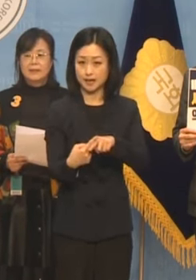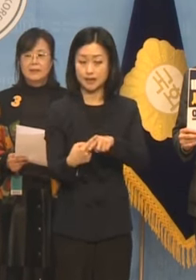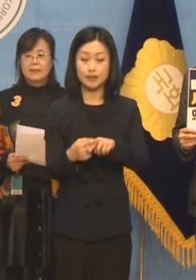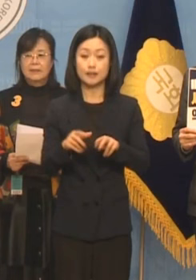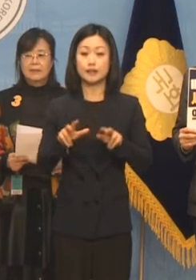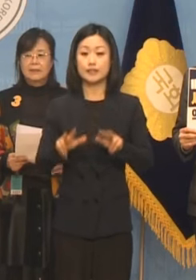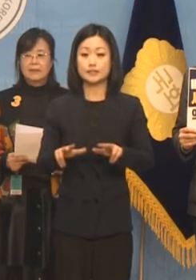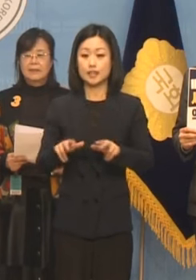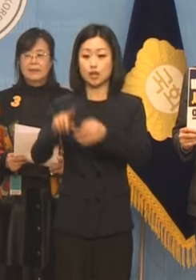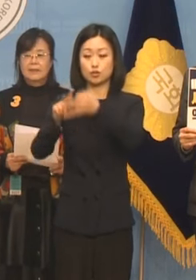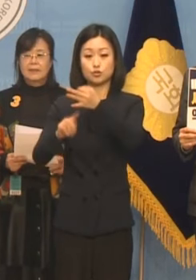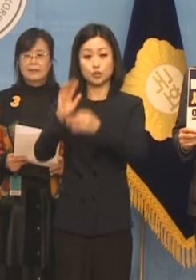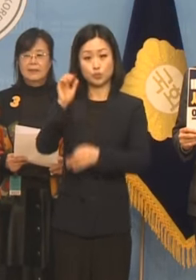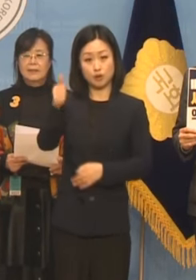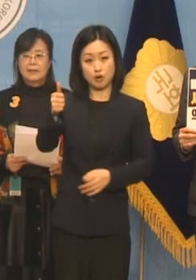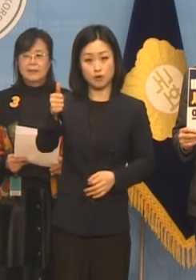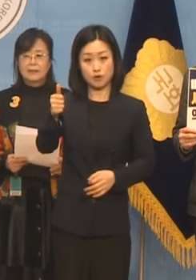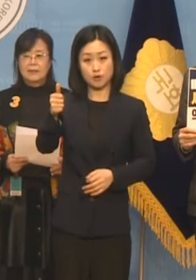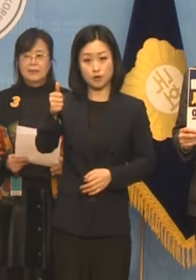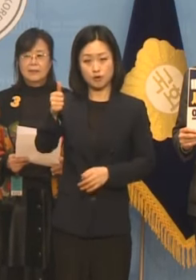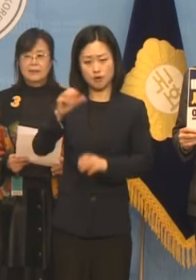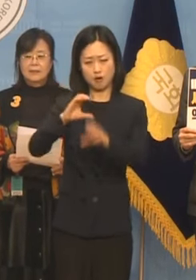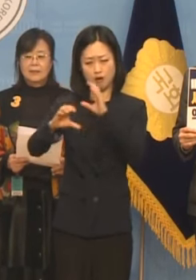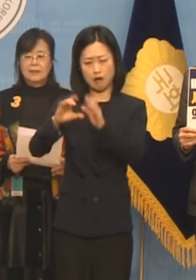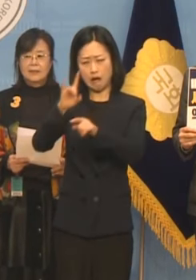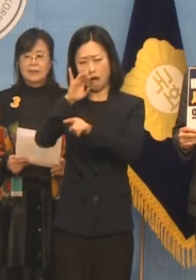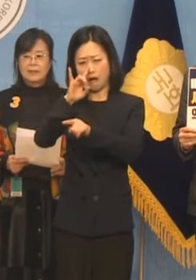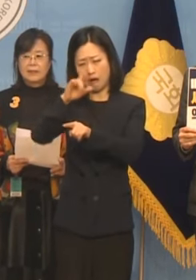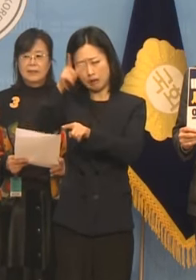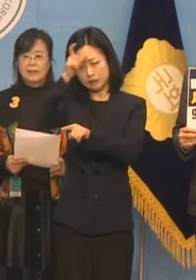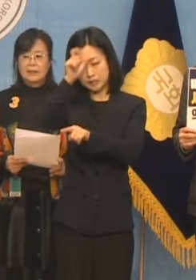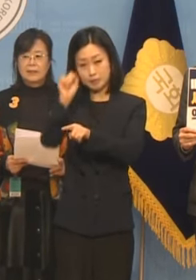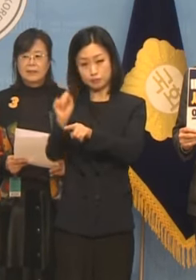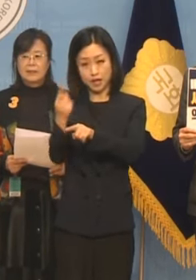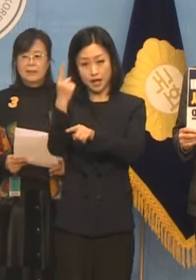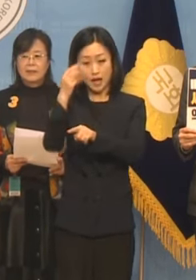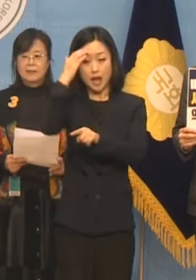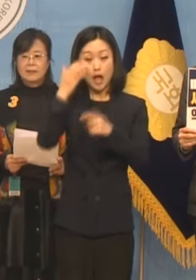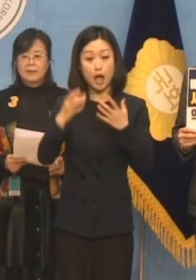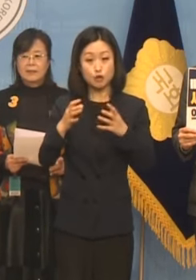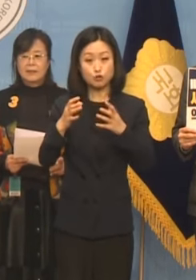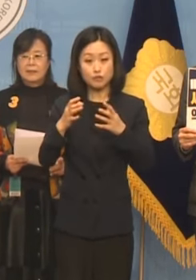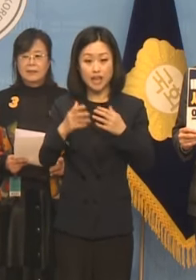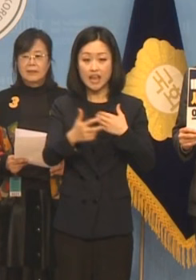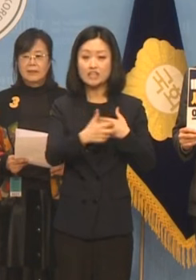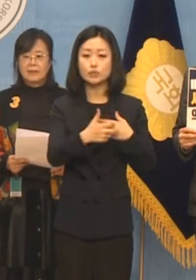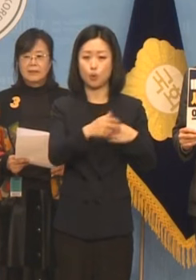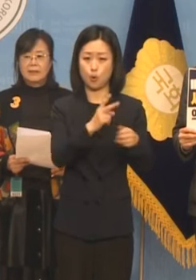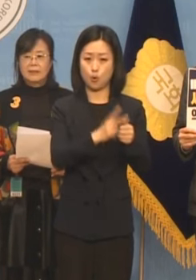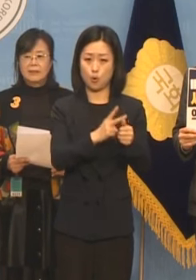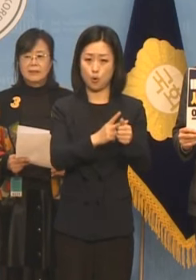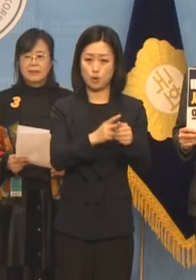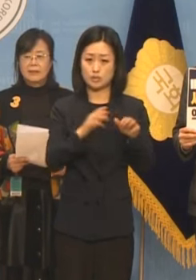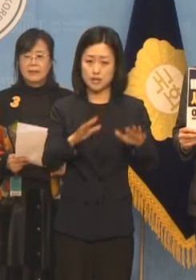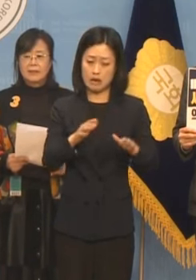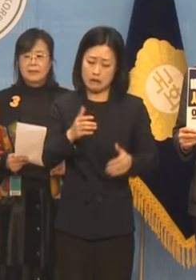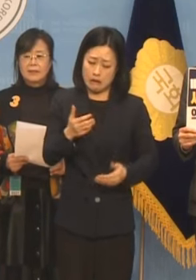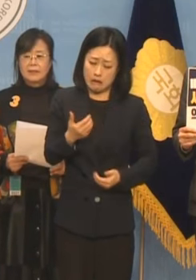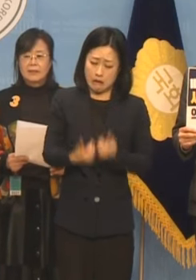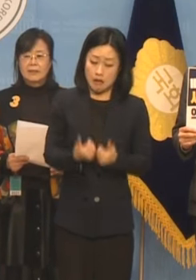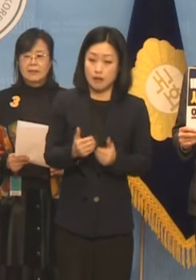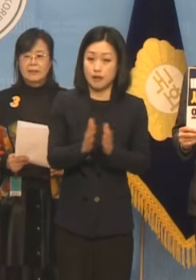이제는 윤석열 대통령의 불통과 아집 때문에 대한민국의 의료가 파국으로 치닫고